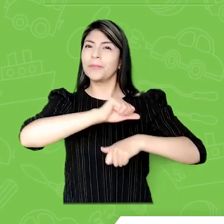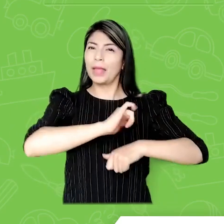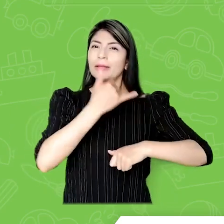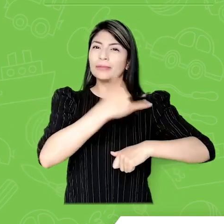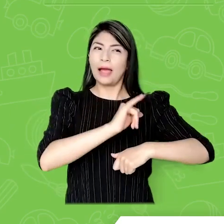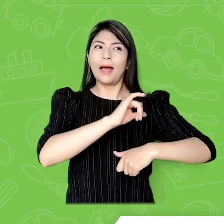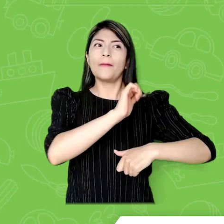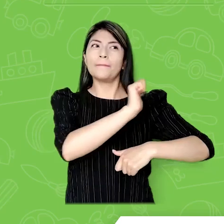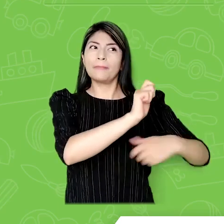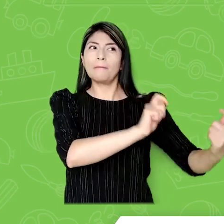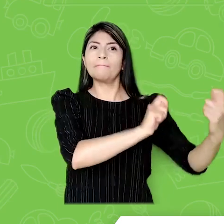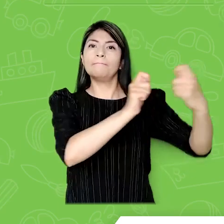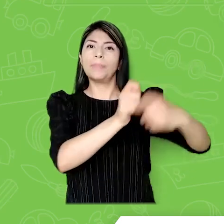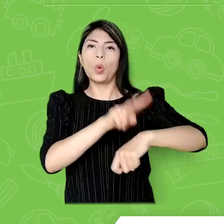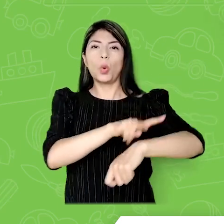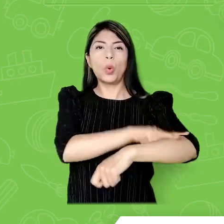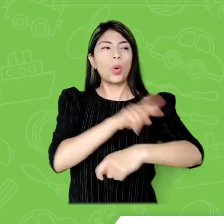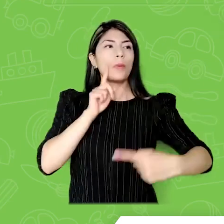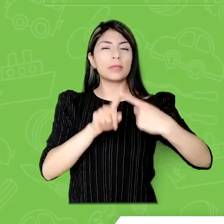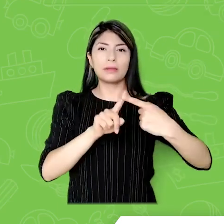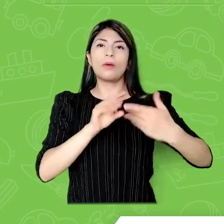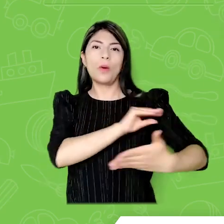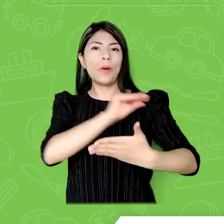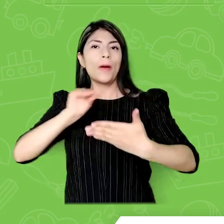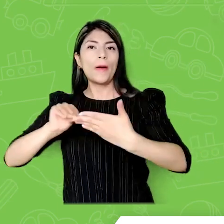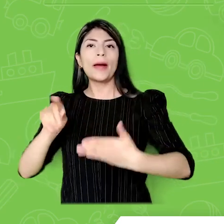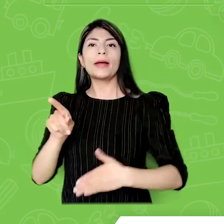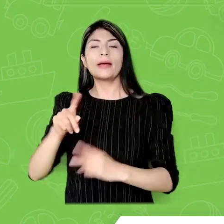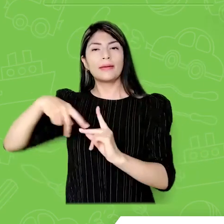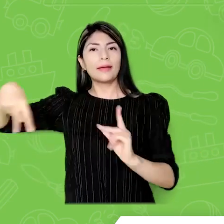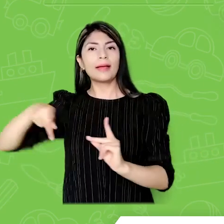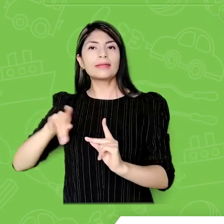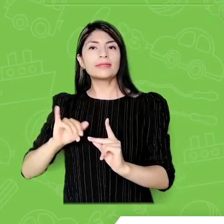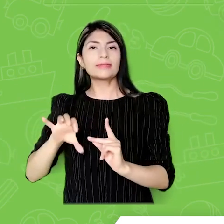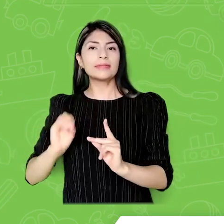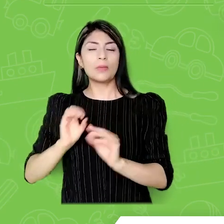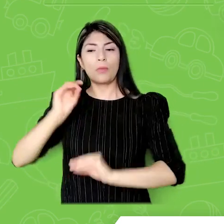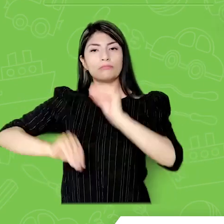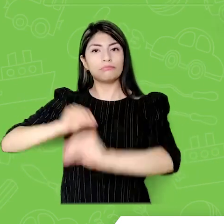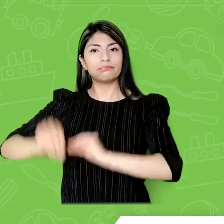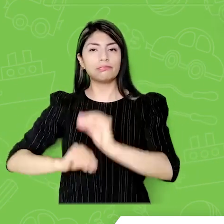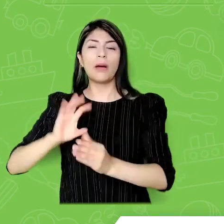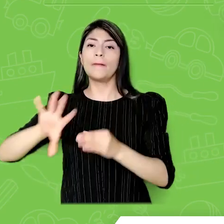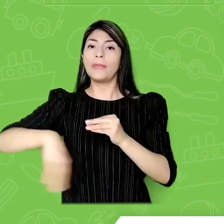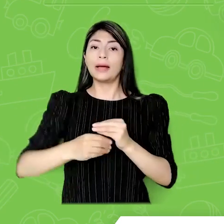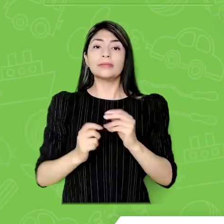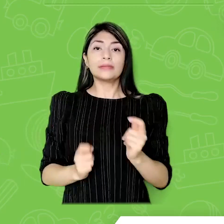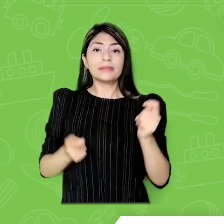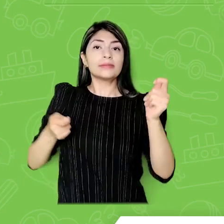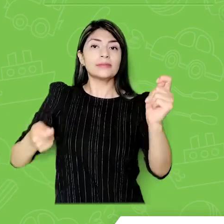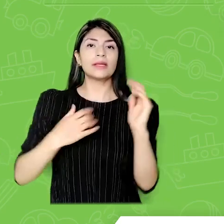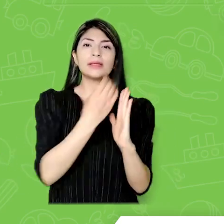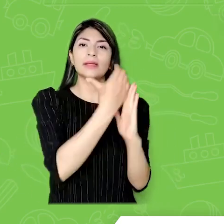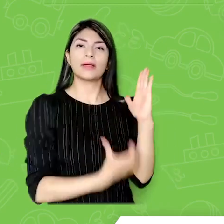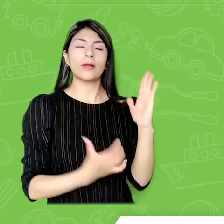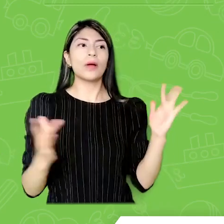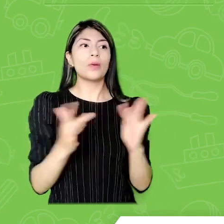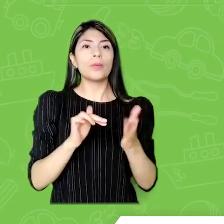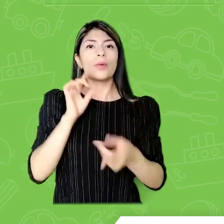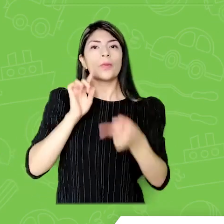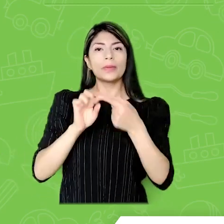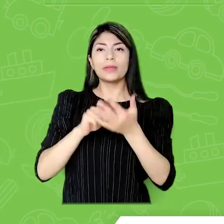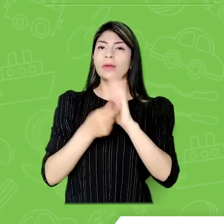servidor público, o por sus antecesores, certificando igualmente que la información registrada en este sitio web